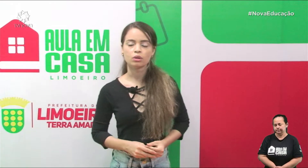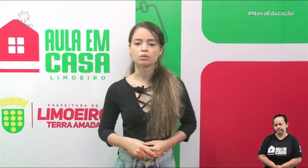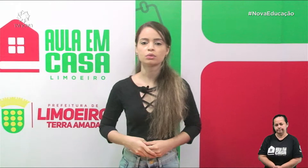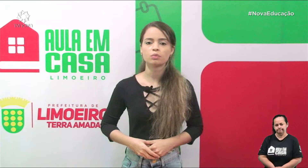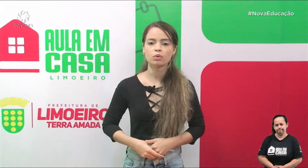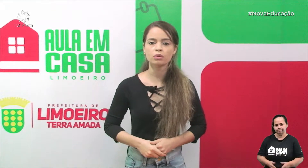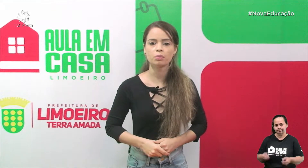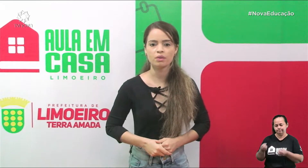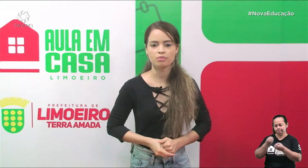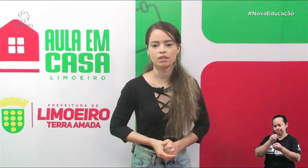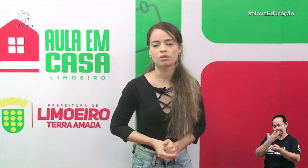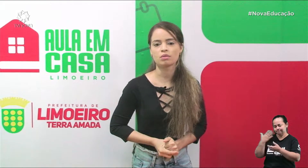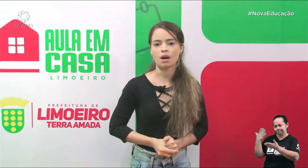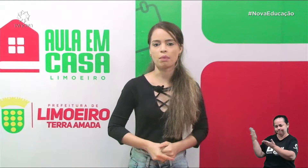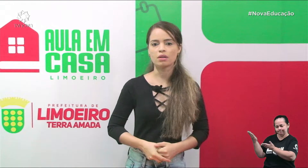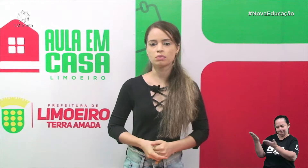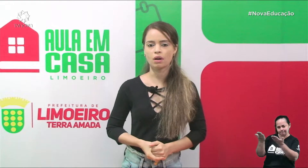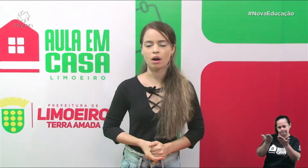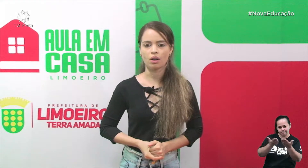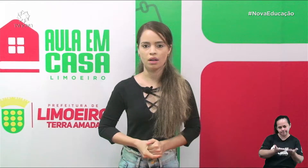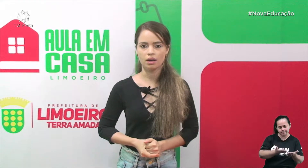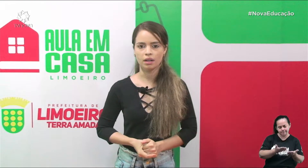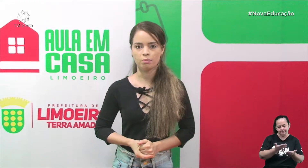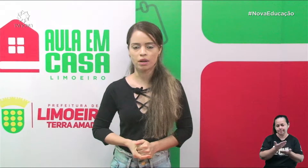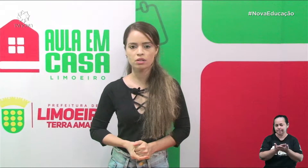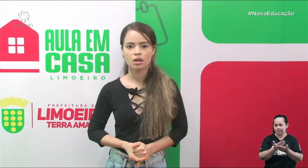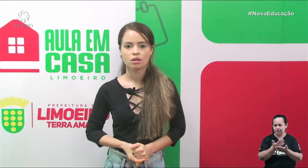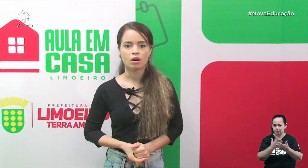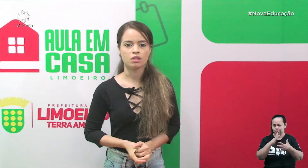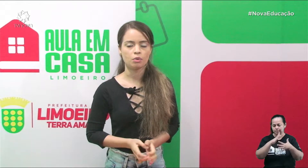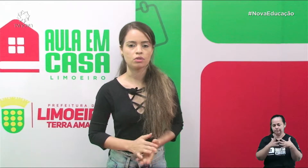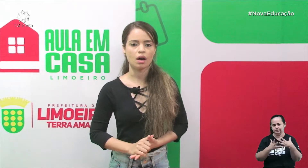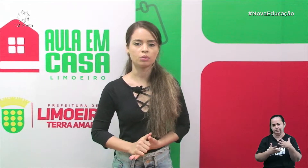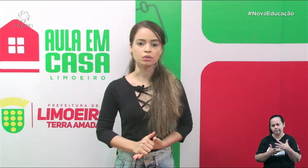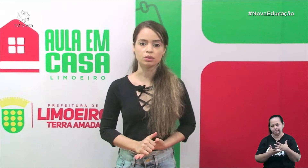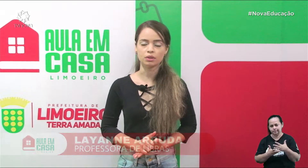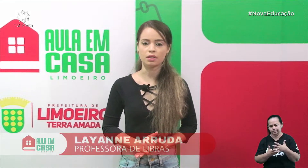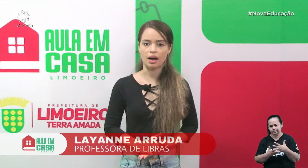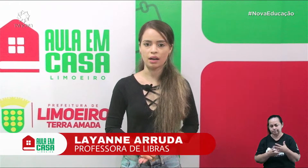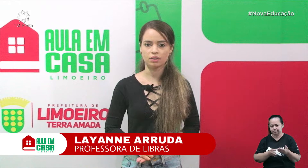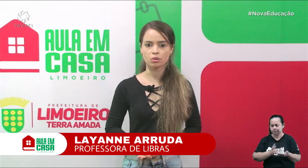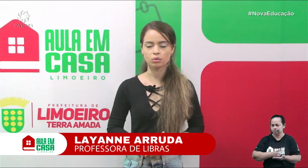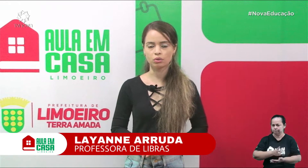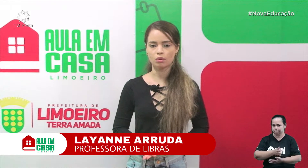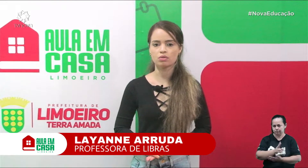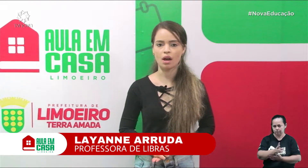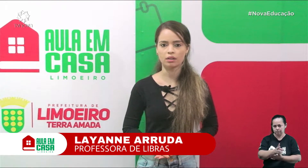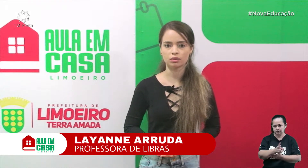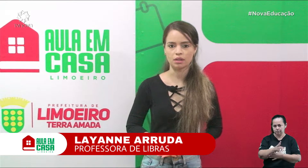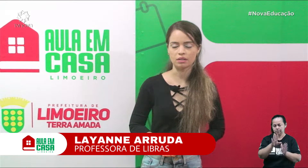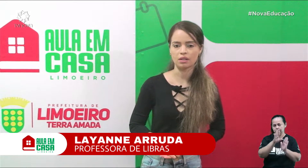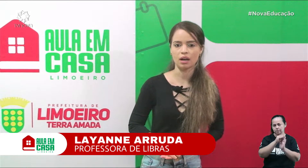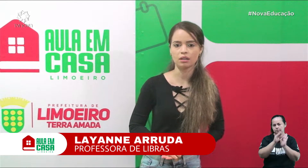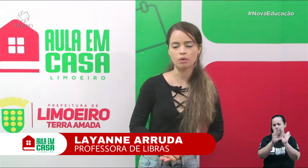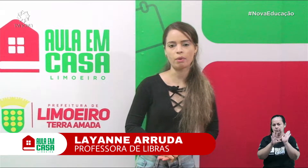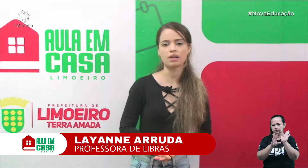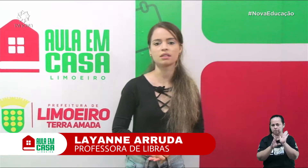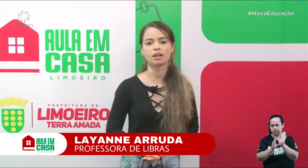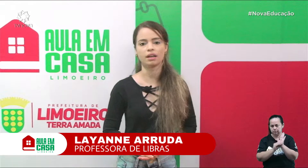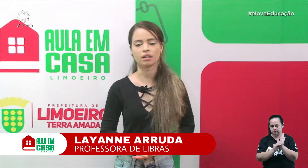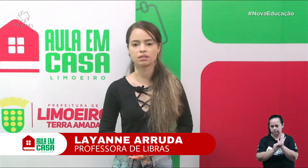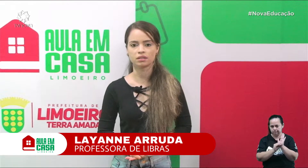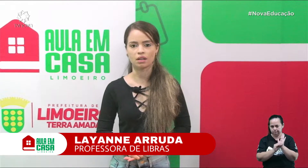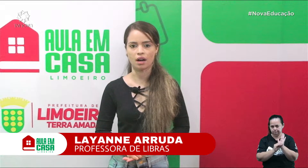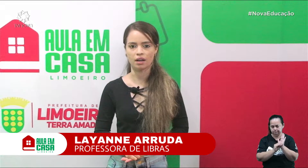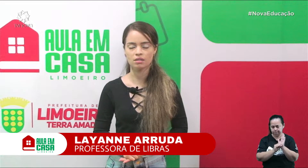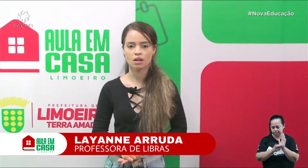Sejam todos muito bem-vindos a mais uma aula de Libras. Nós iremos dar continuidade aos conteúdos relacionados à língua